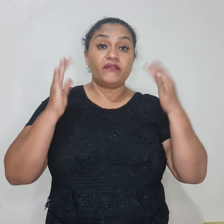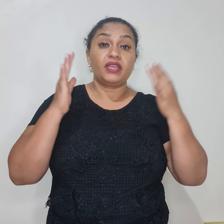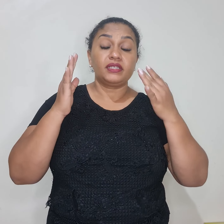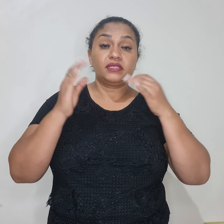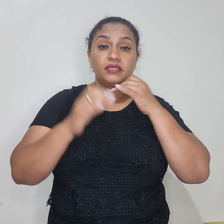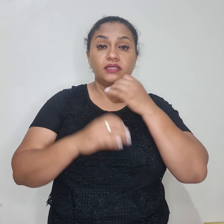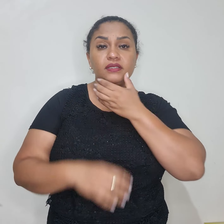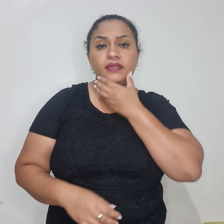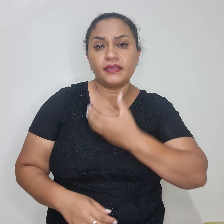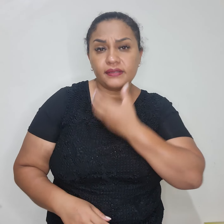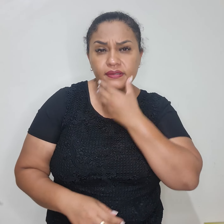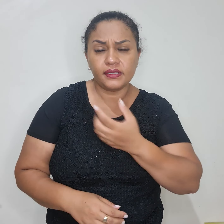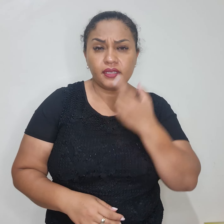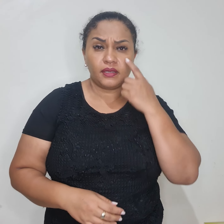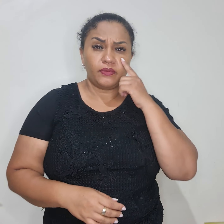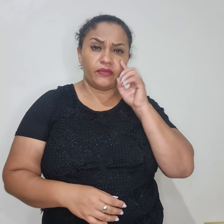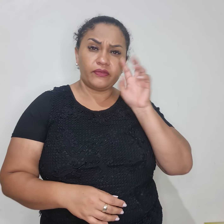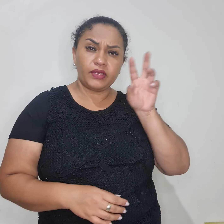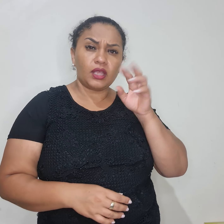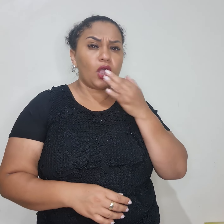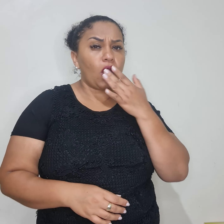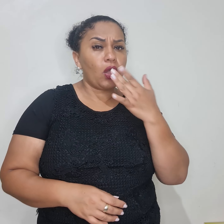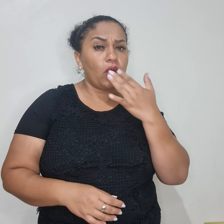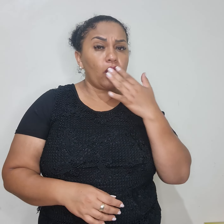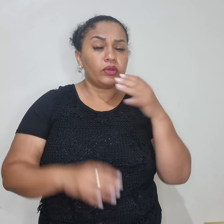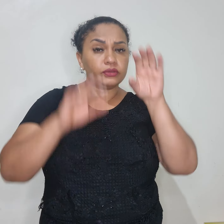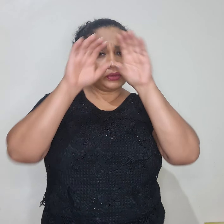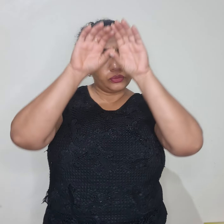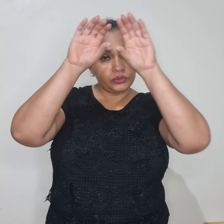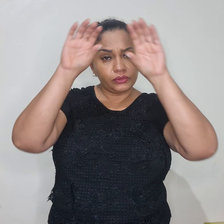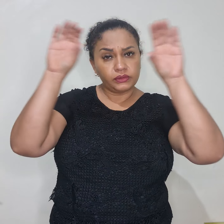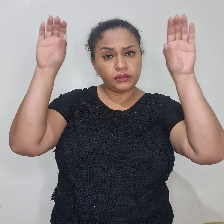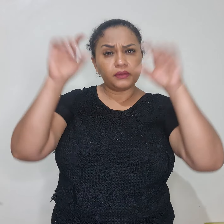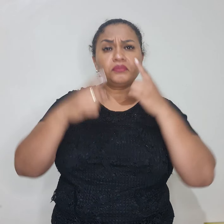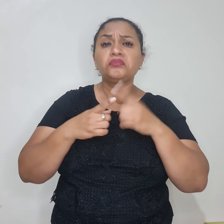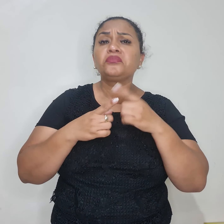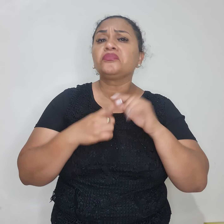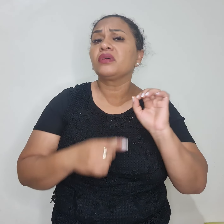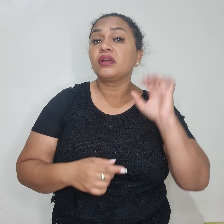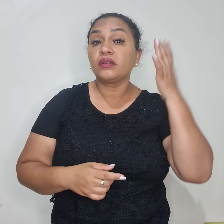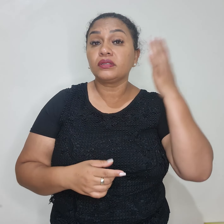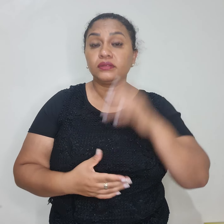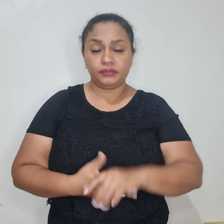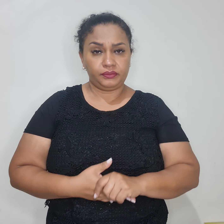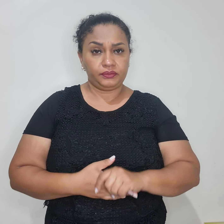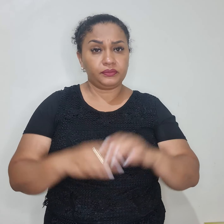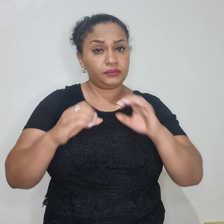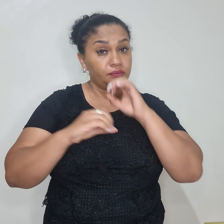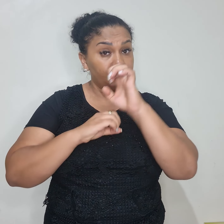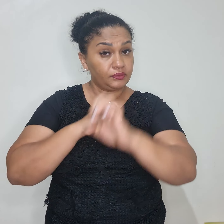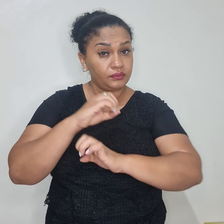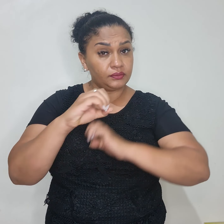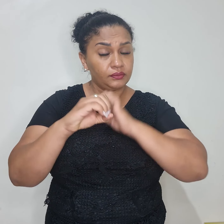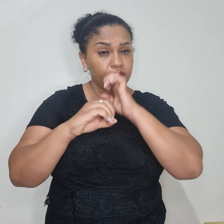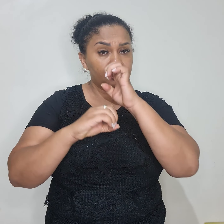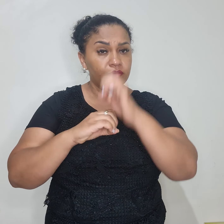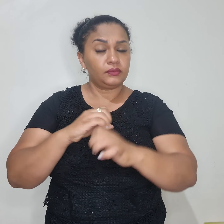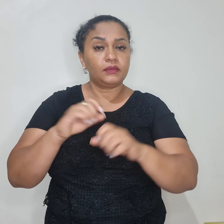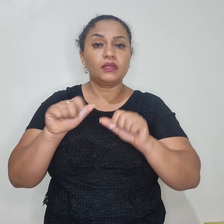fogos coloridos no céu. Por que isso acontece? Os elétrons, como eu disse para você, quando ele passa de uma camada para outra,